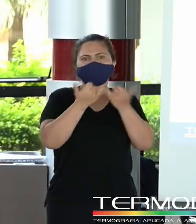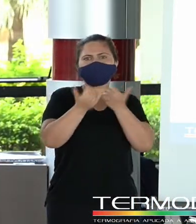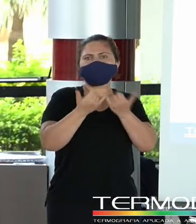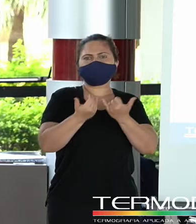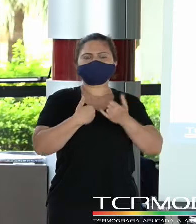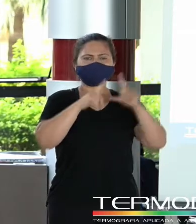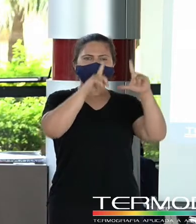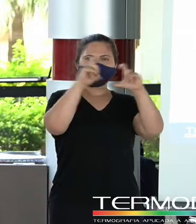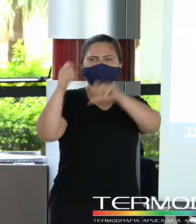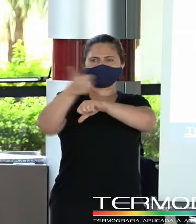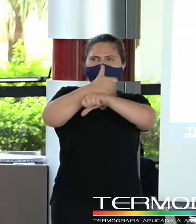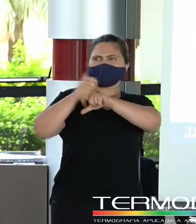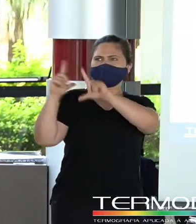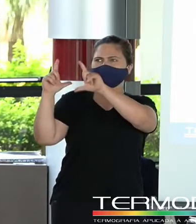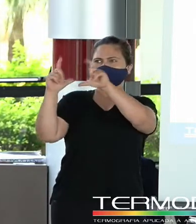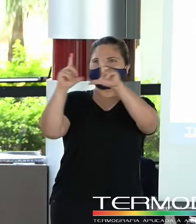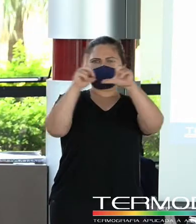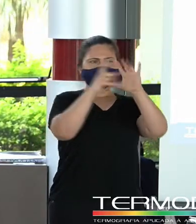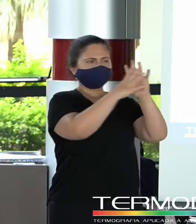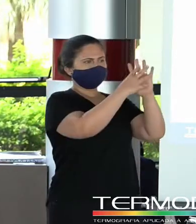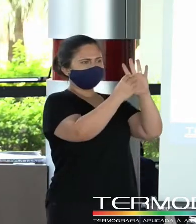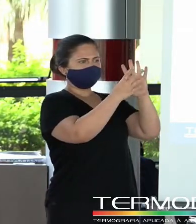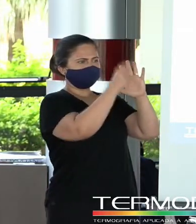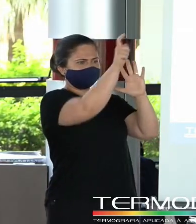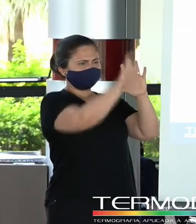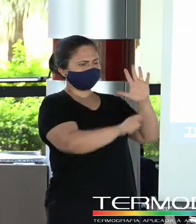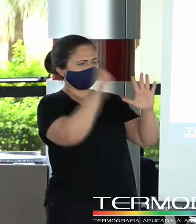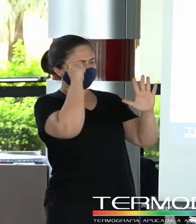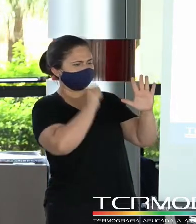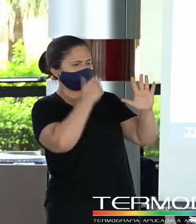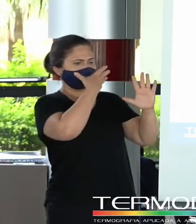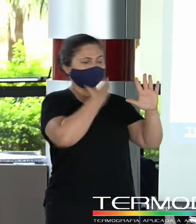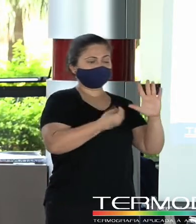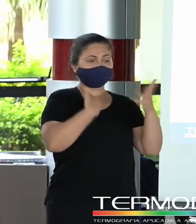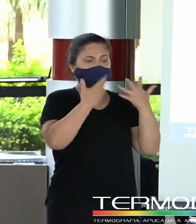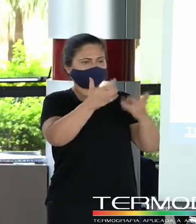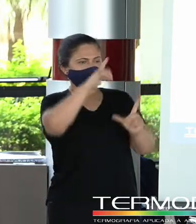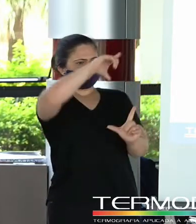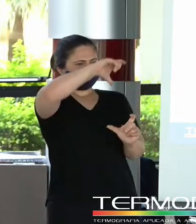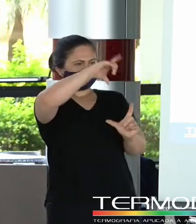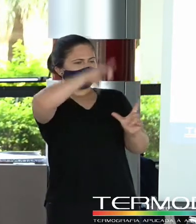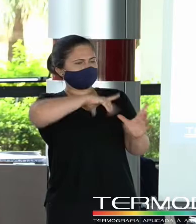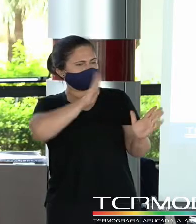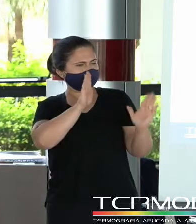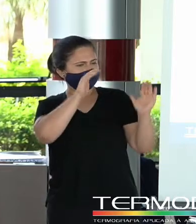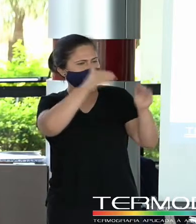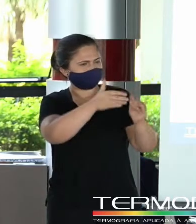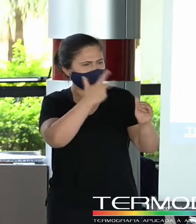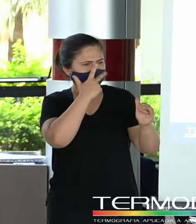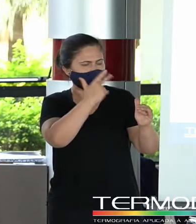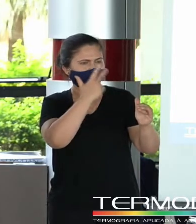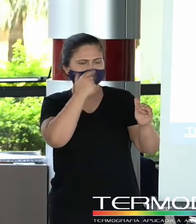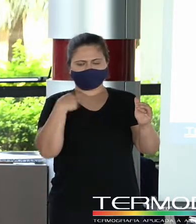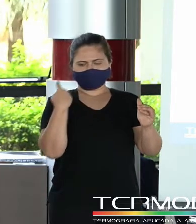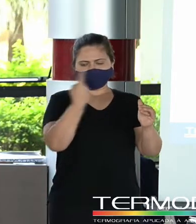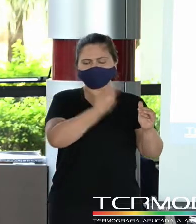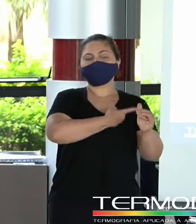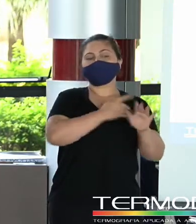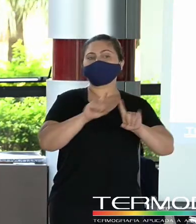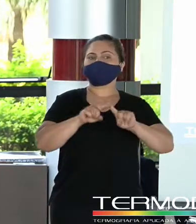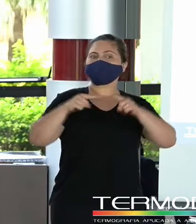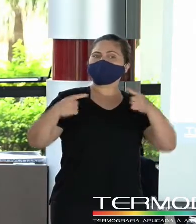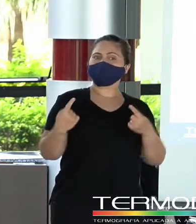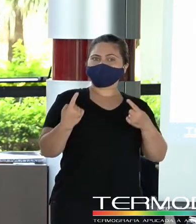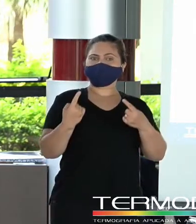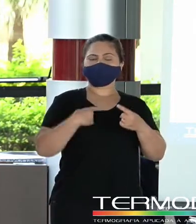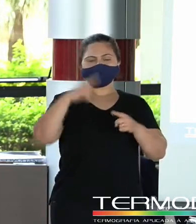um fotógrafo tirando foto de um modelo de uma modelo. Ele quer que a foto tenha foco, né? Da mesma maneira que para a gente. Porém,